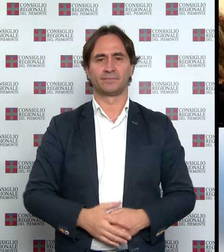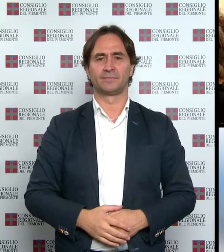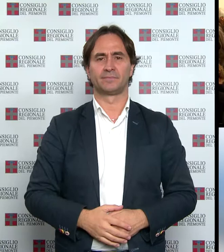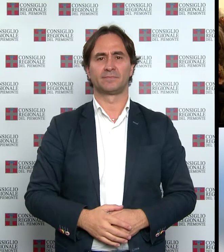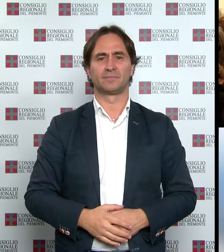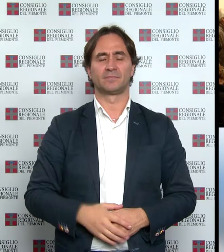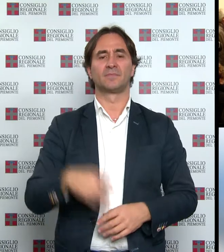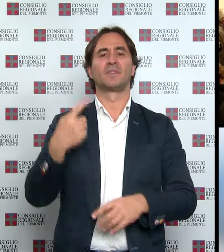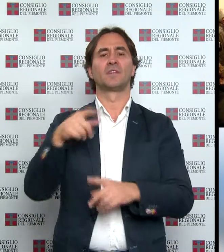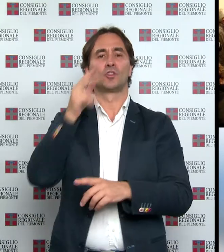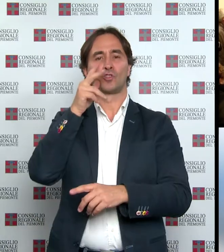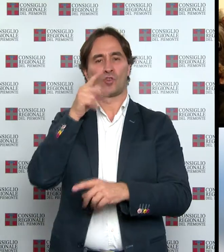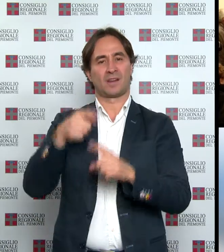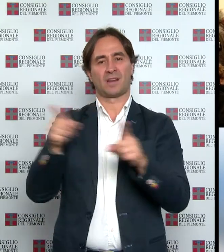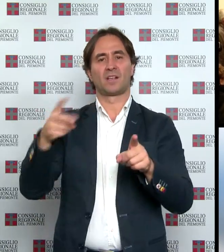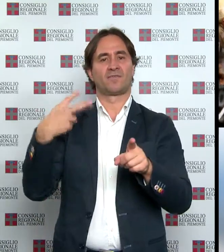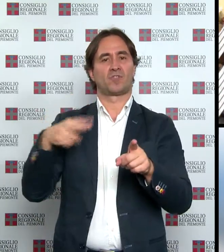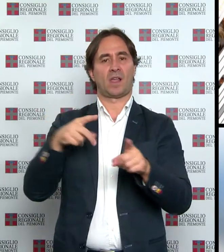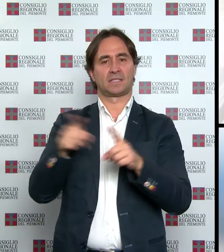Contro la violenza sulle donne.